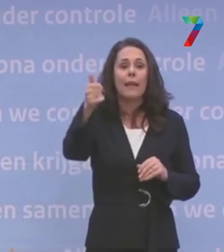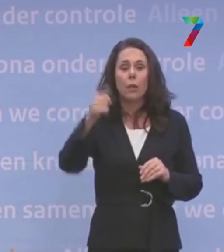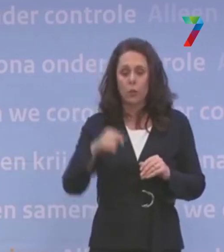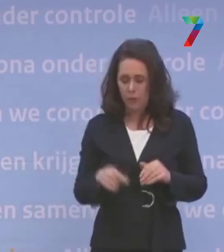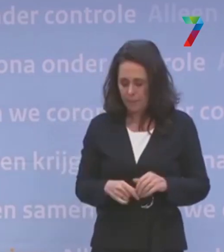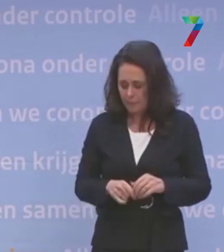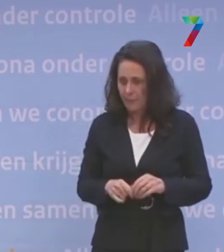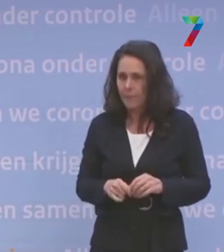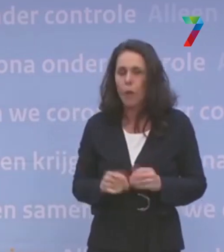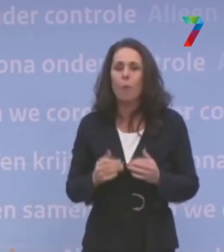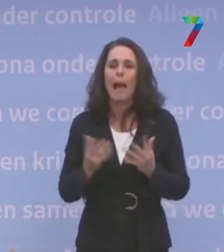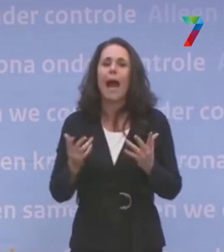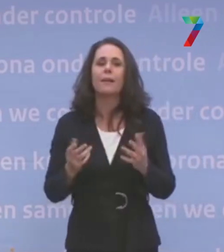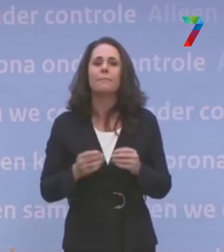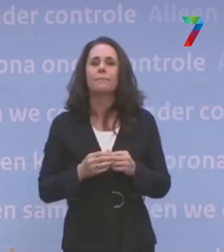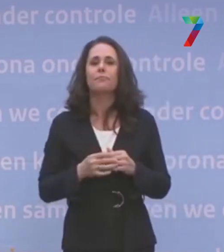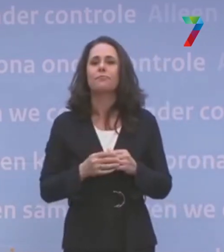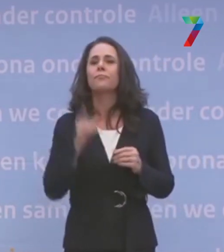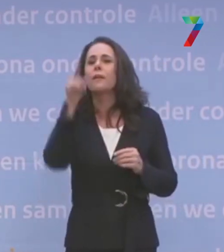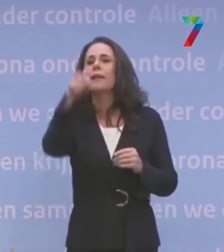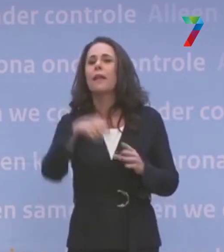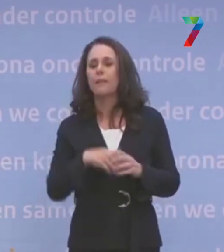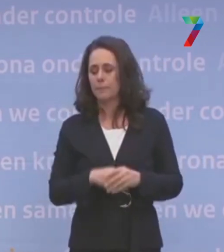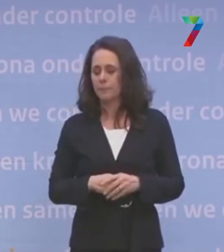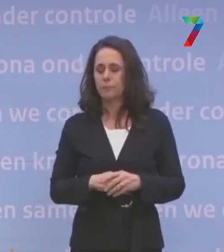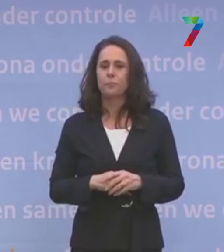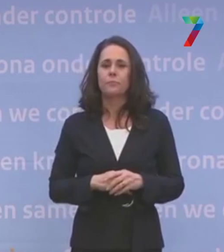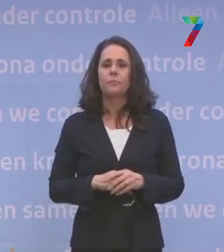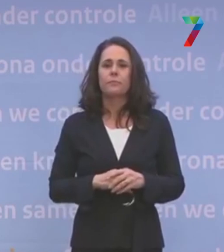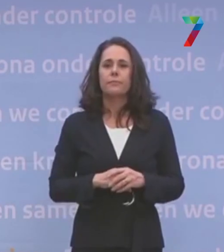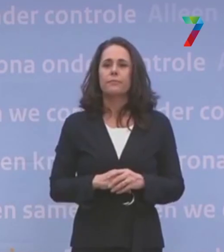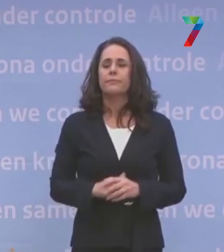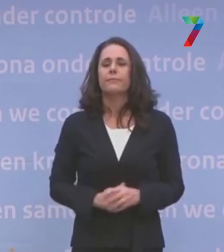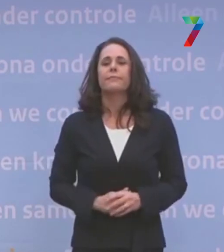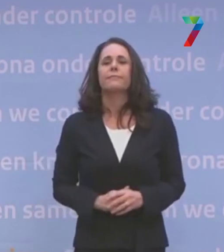dan nog een paar mensen. Achteraan eerst.